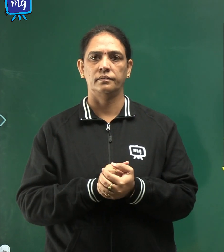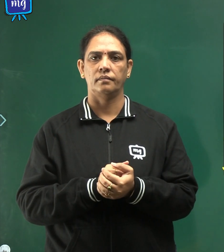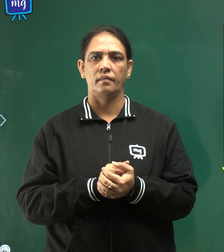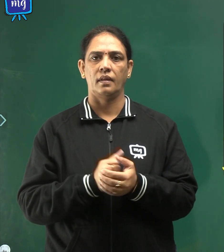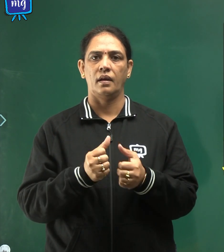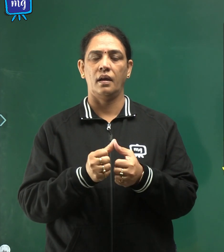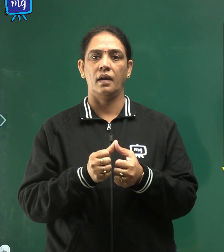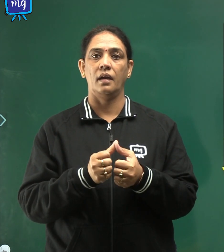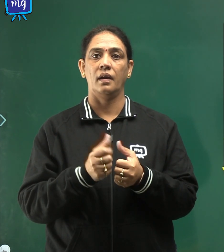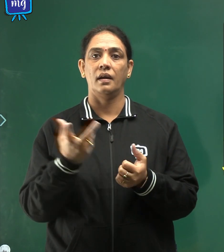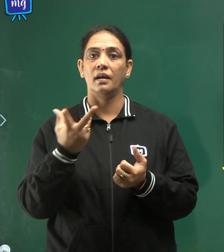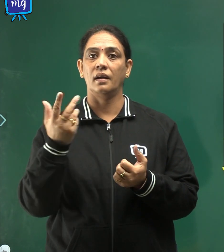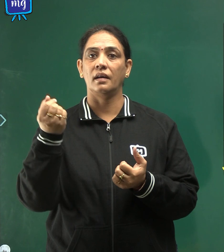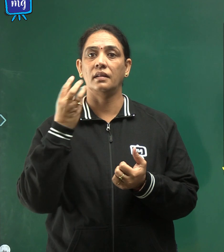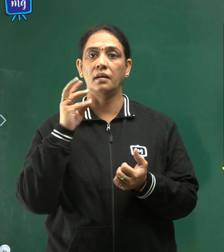ए कितनी बार है?